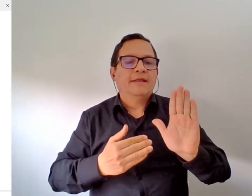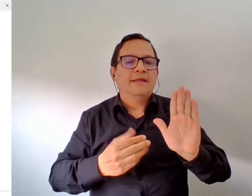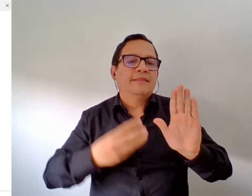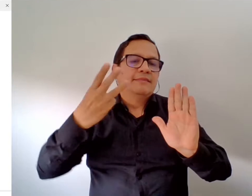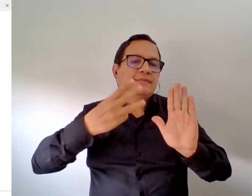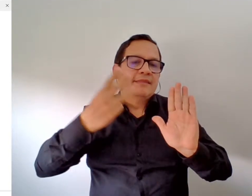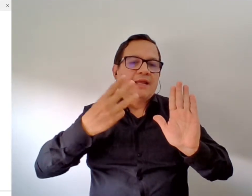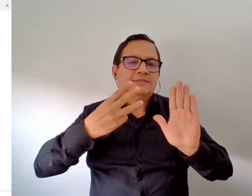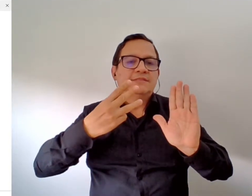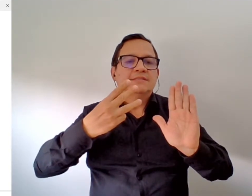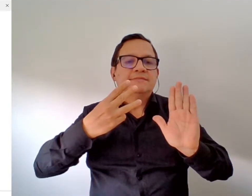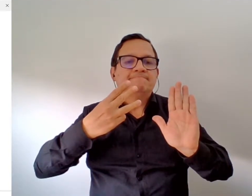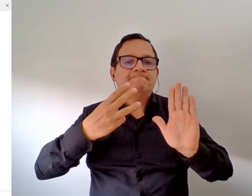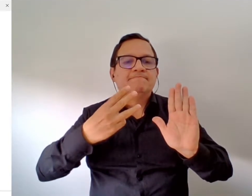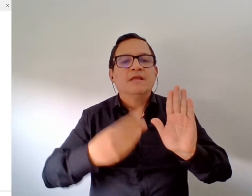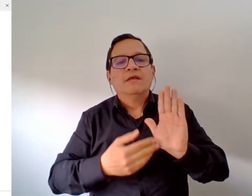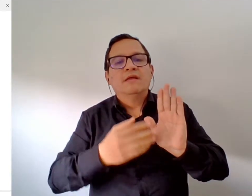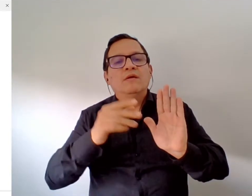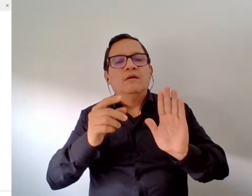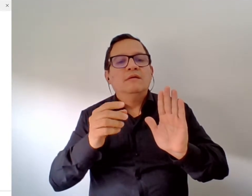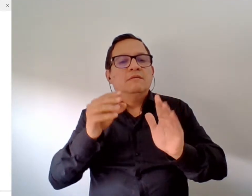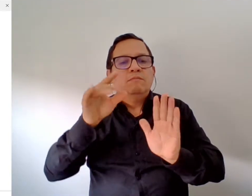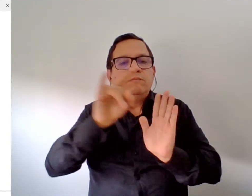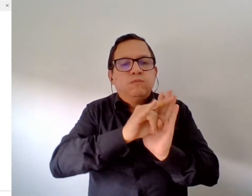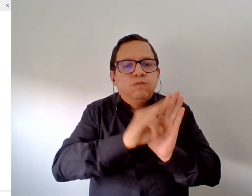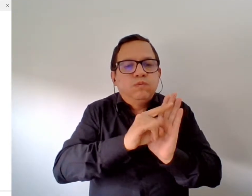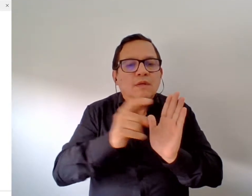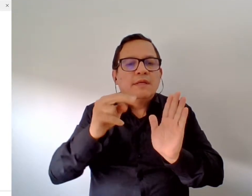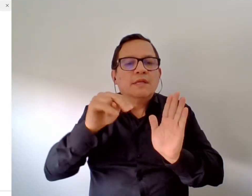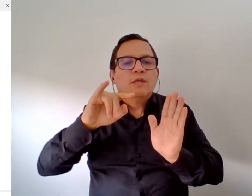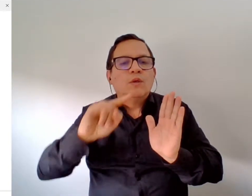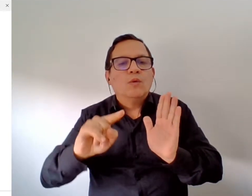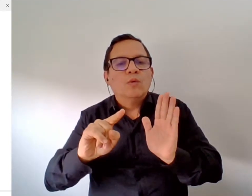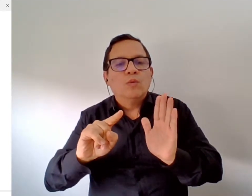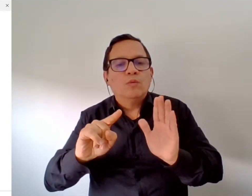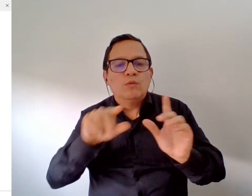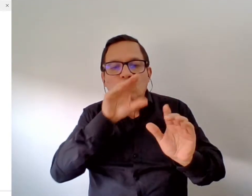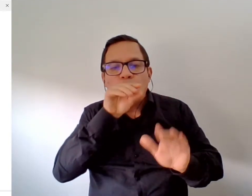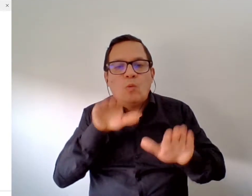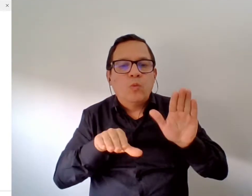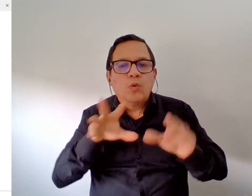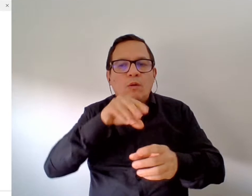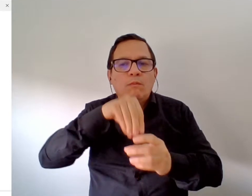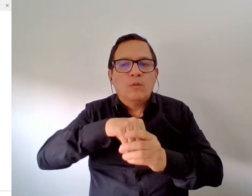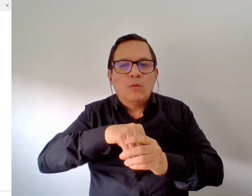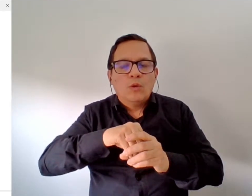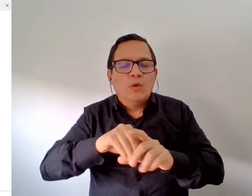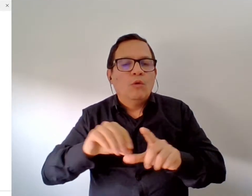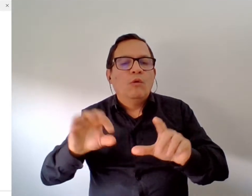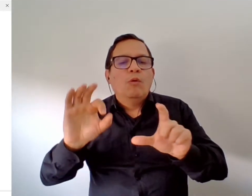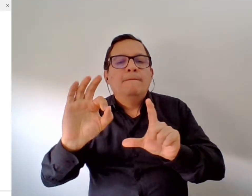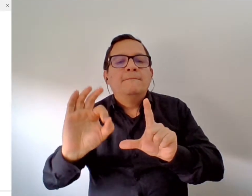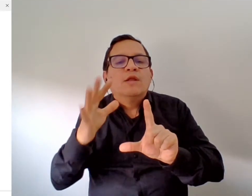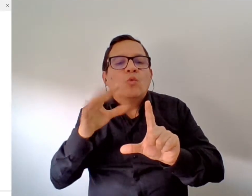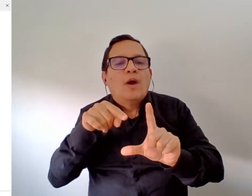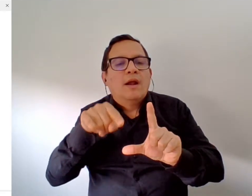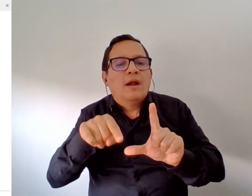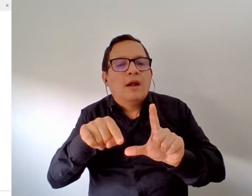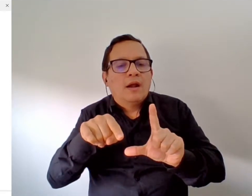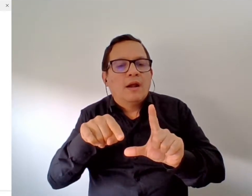Tabla número 3. Instalando NU/Linux sobre máquina virtual. Tabla número